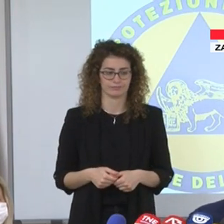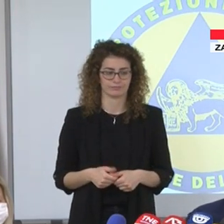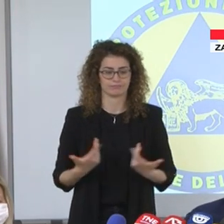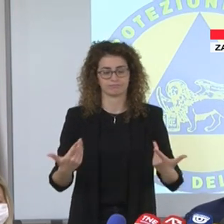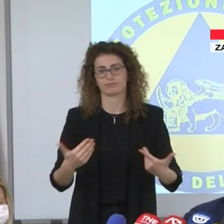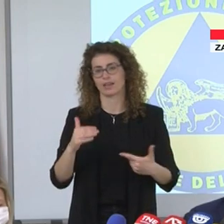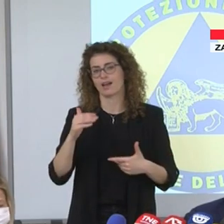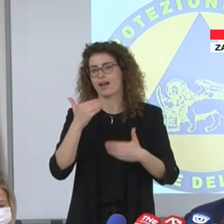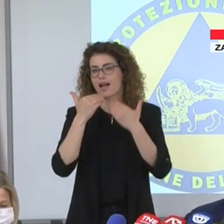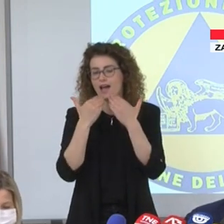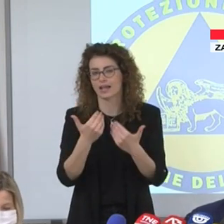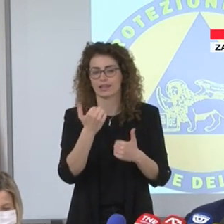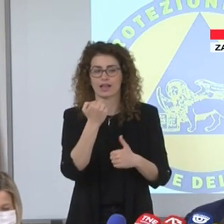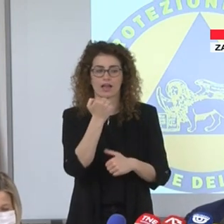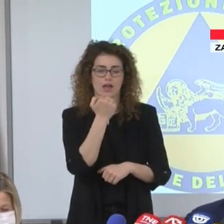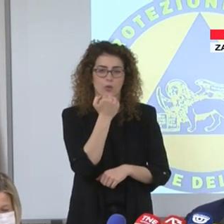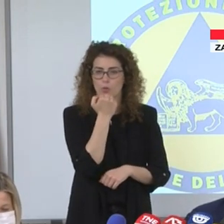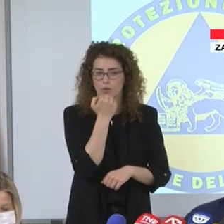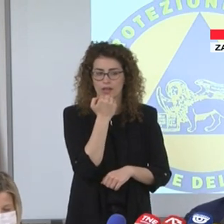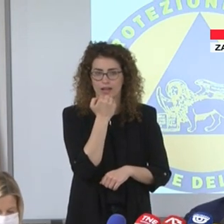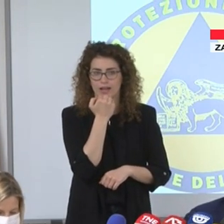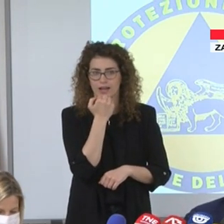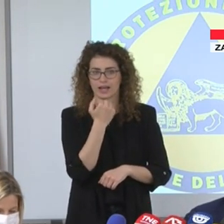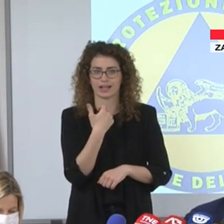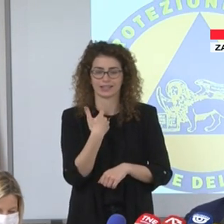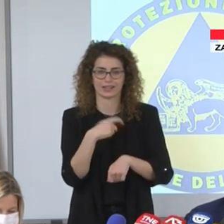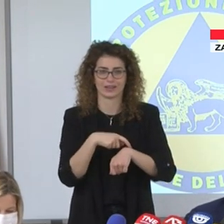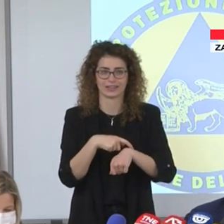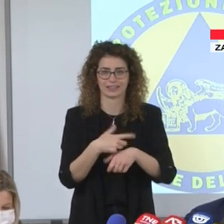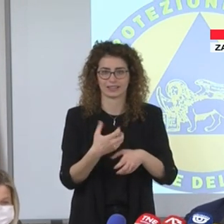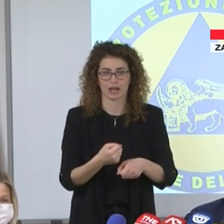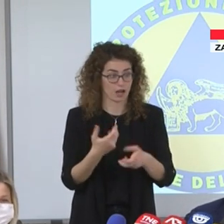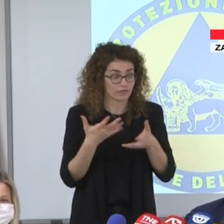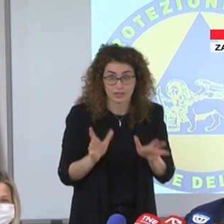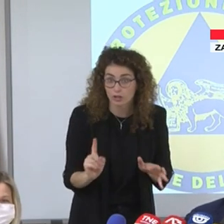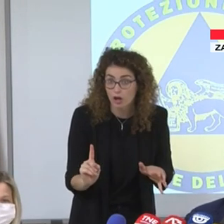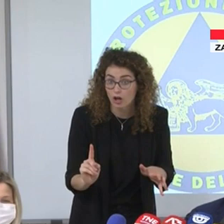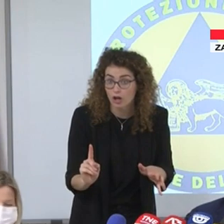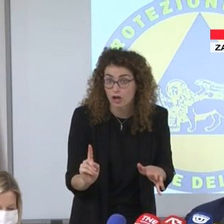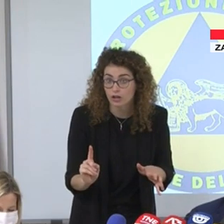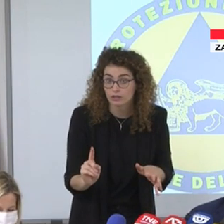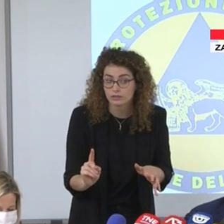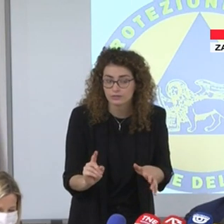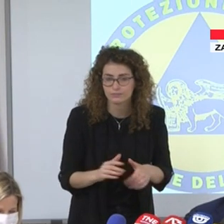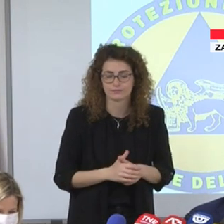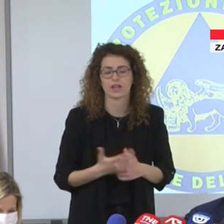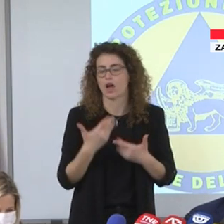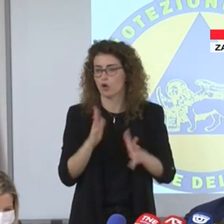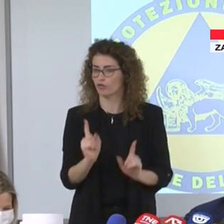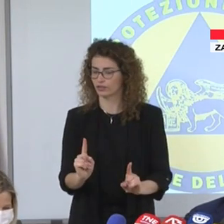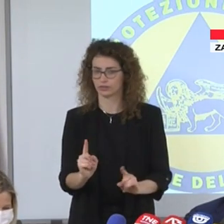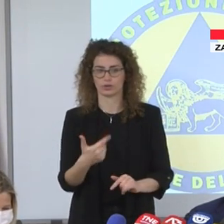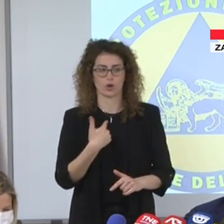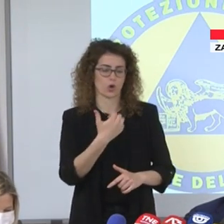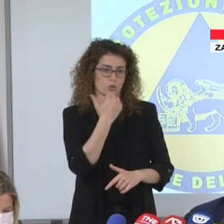Sentite, grazie, scusate se ho, allora, vi ho trattenuto, non è finita, vi ho trattenuto con